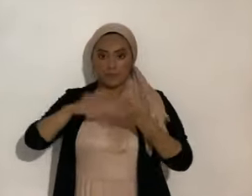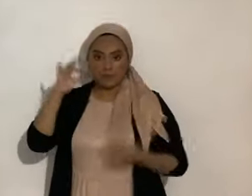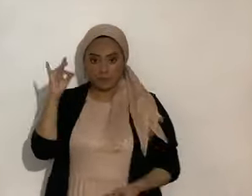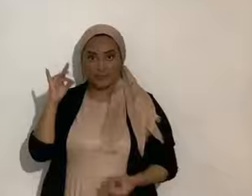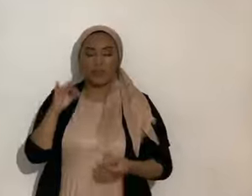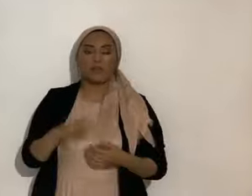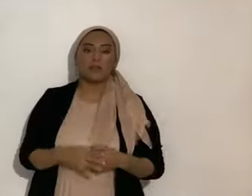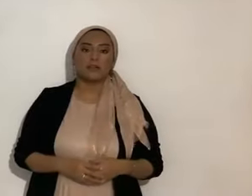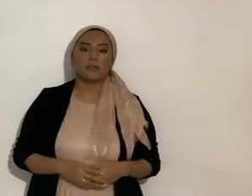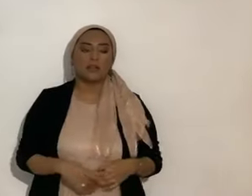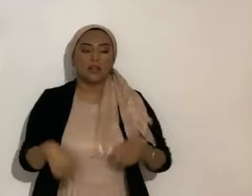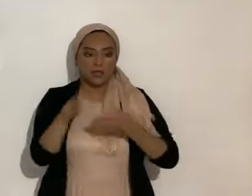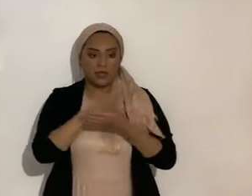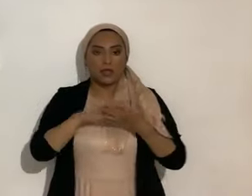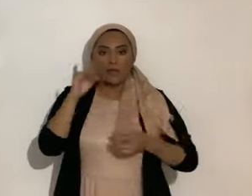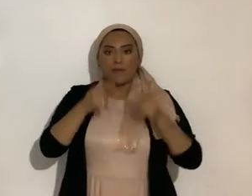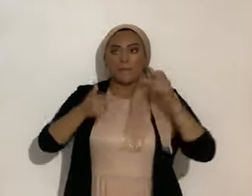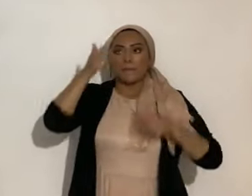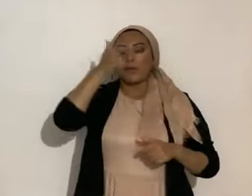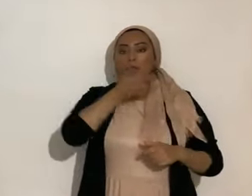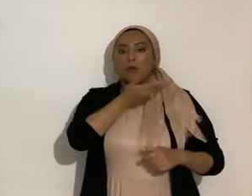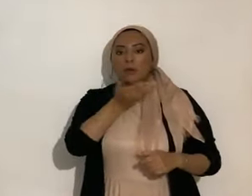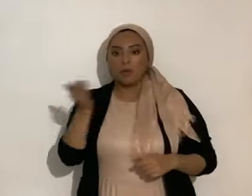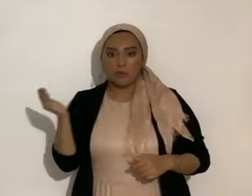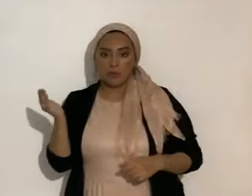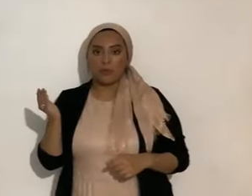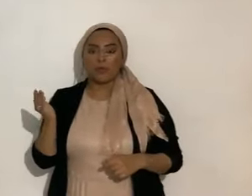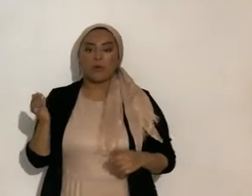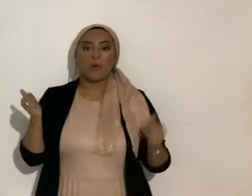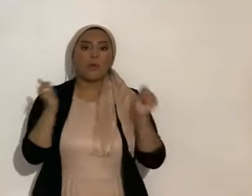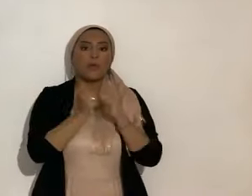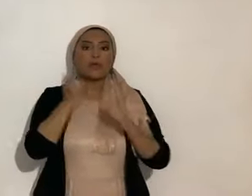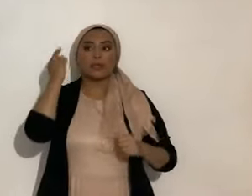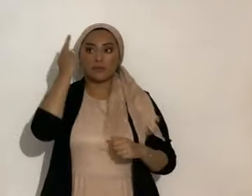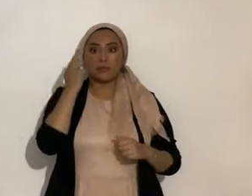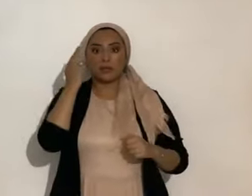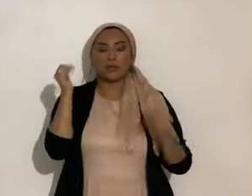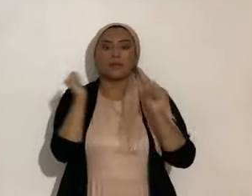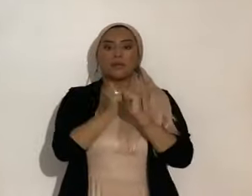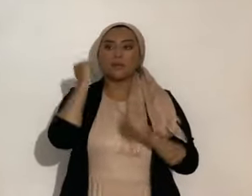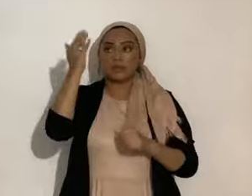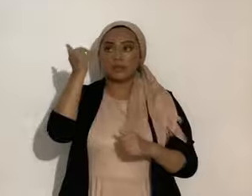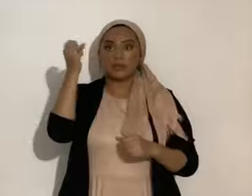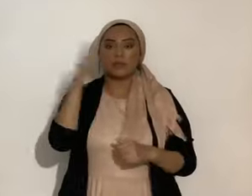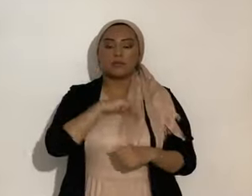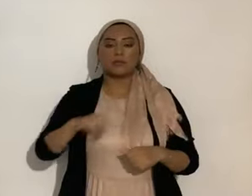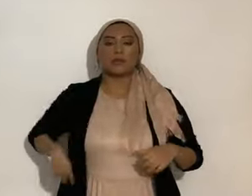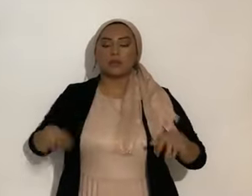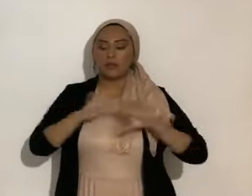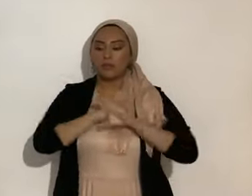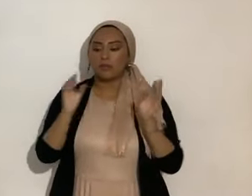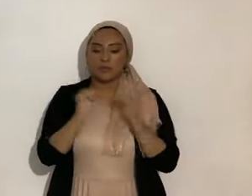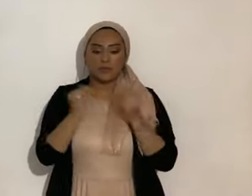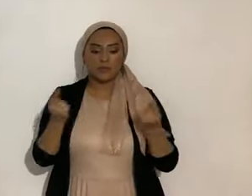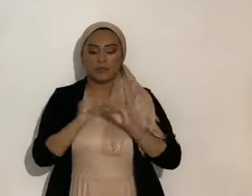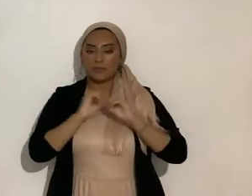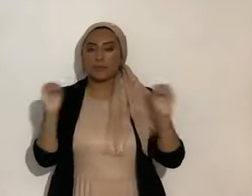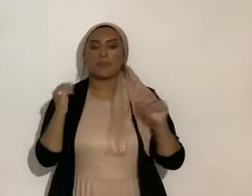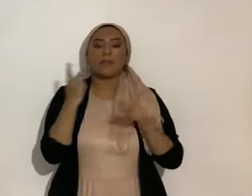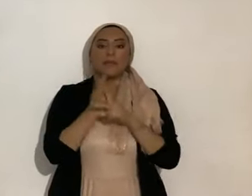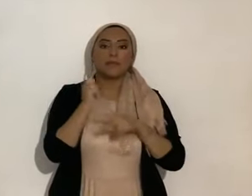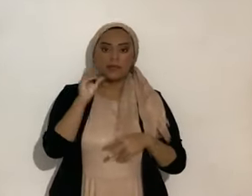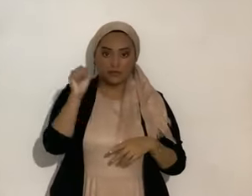lo conocieron, el Ruach HaKodesh, el soplo del Altísimo, en razón, en Yahshua HaMashiach, ya no pecando, guardando la santidad, guardando la bendita